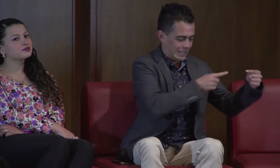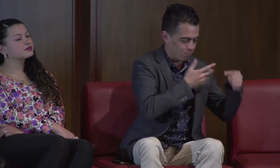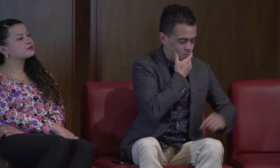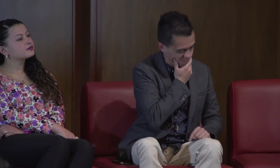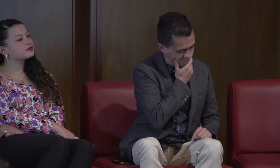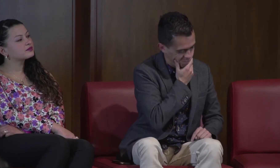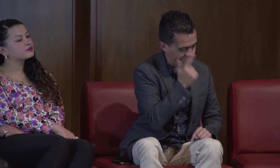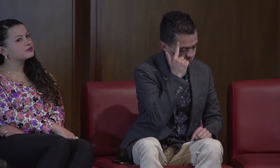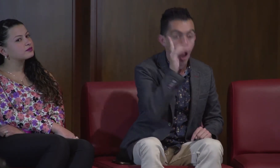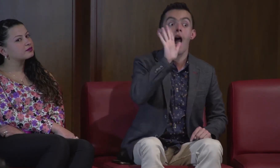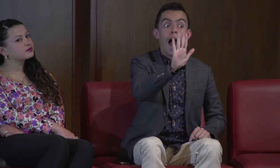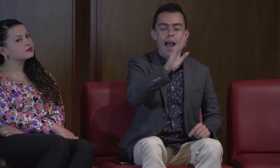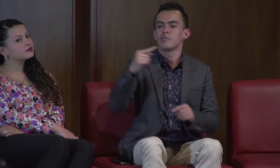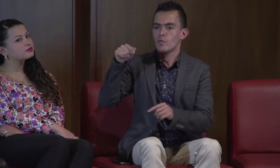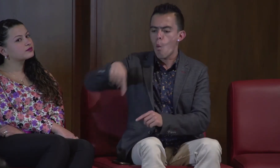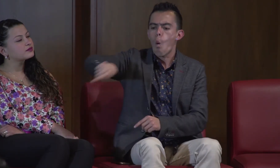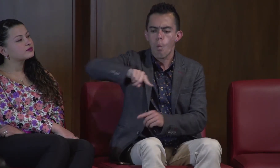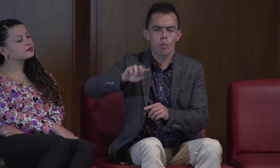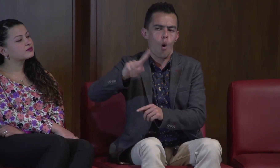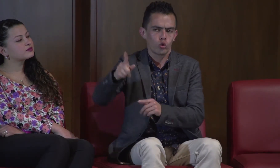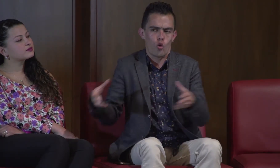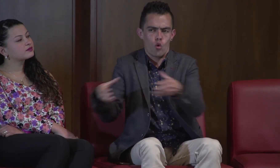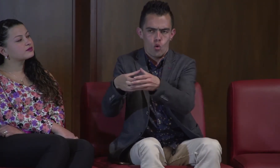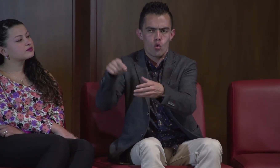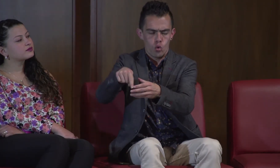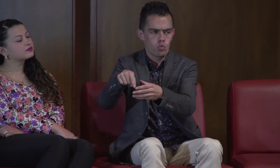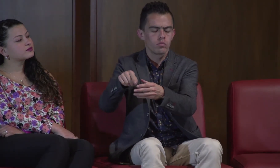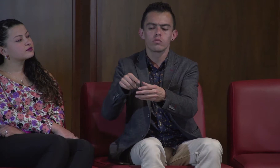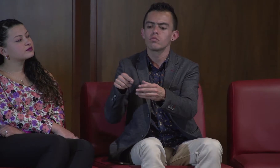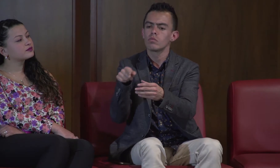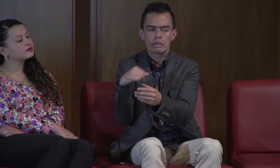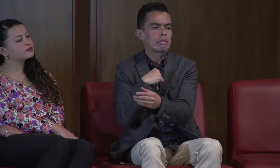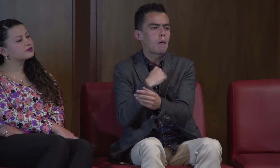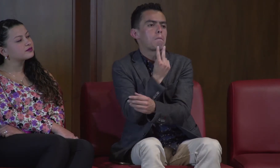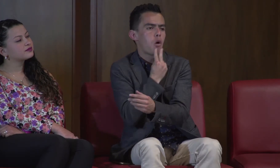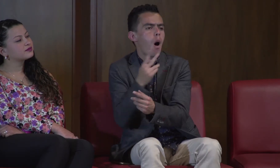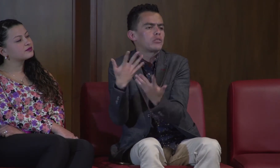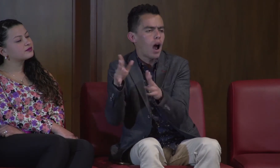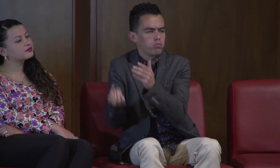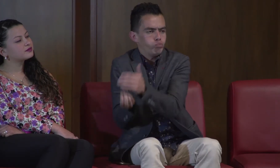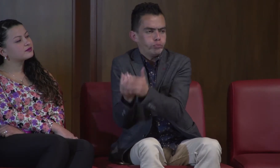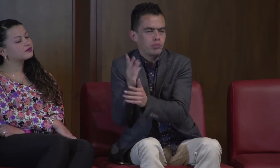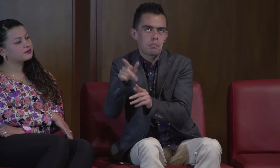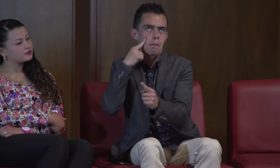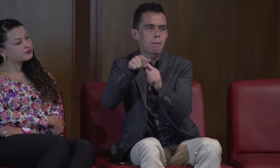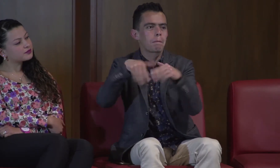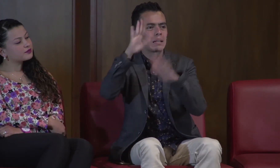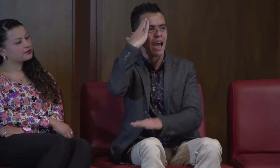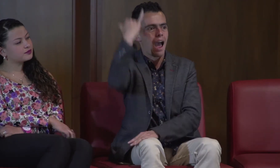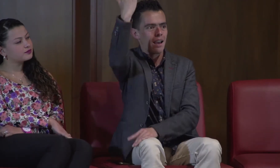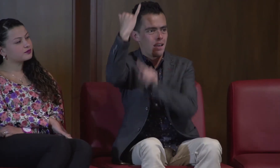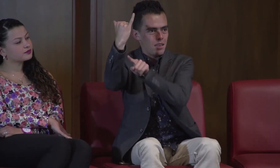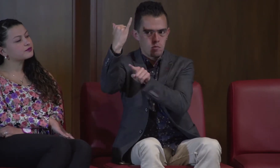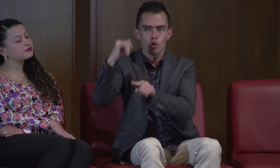personas sordas para el conflicto y era esta. Discutíamos respecto a esa seña y con otro grupo de trabajo que tenían ya un